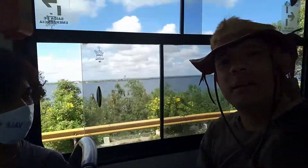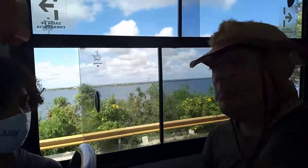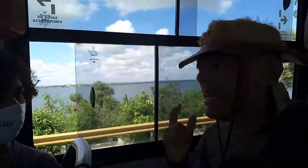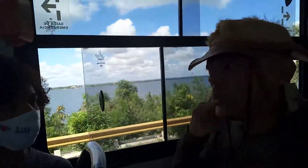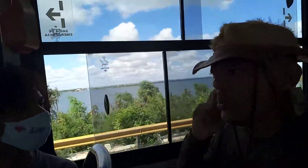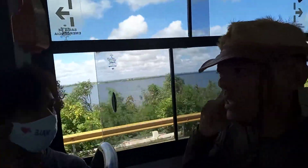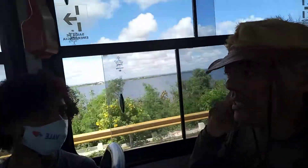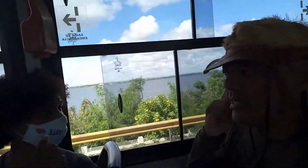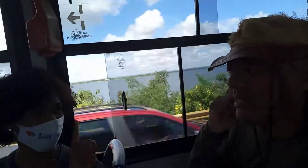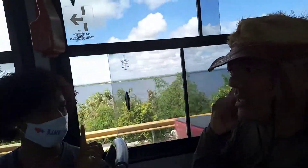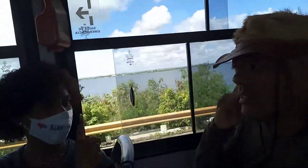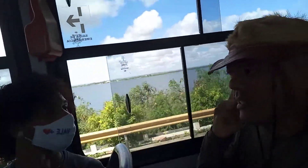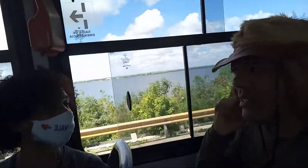plantando, só